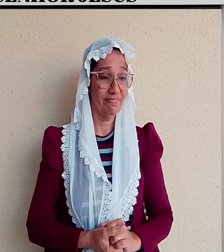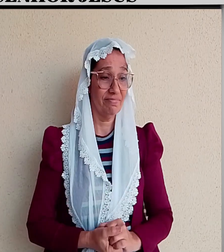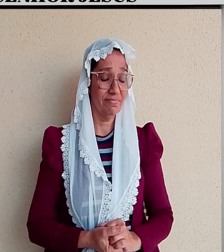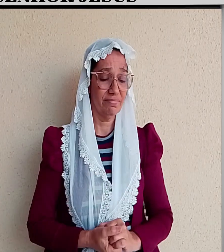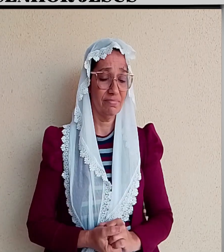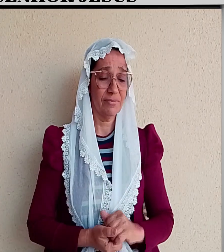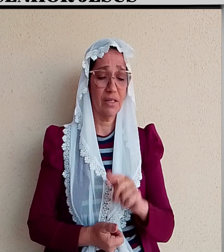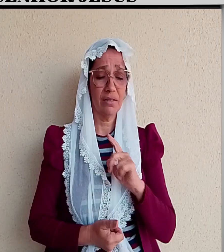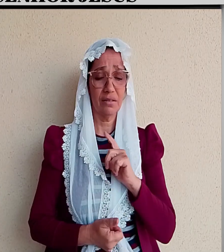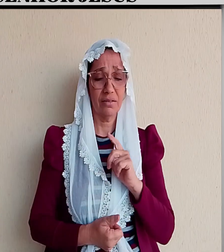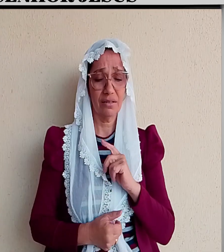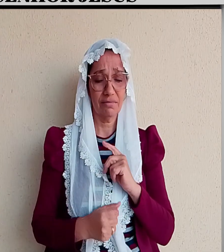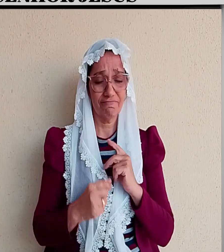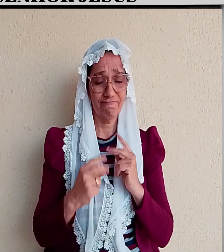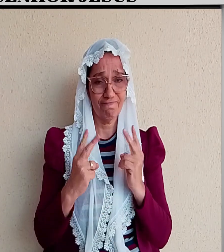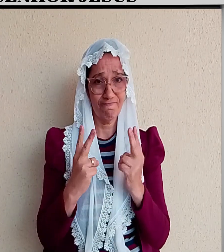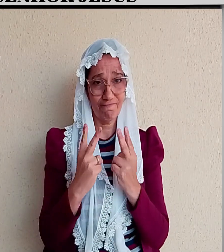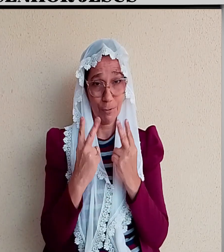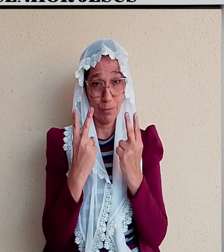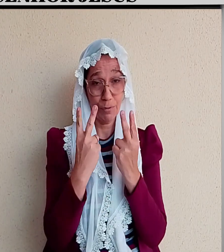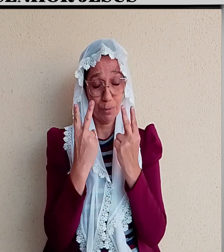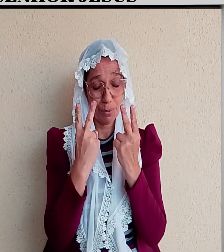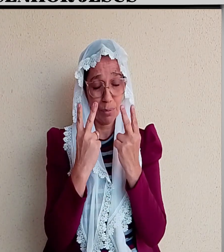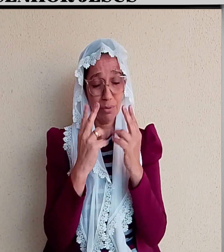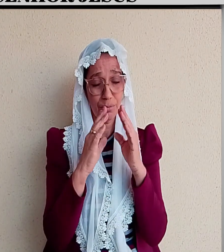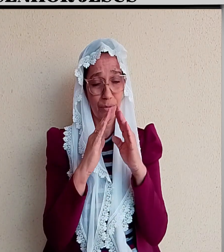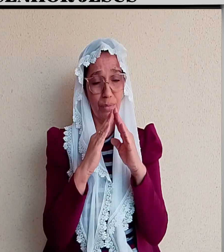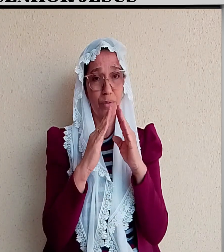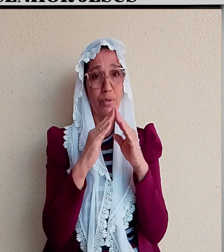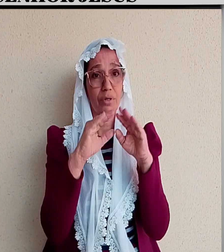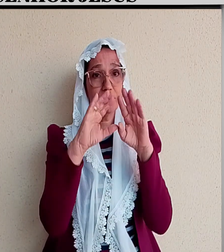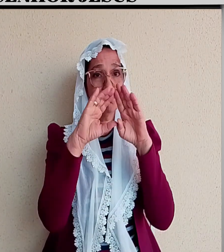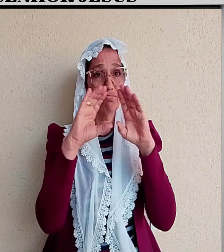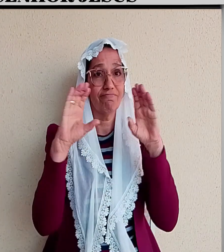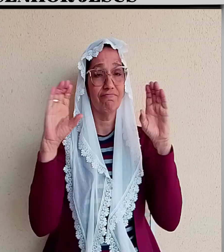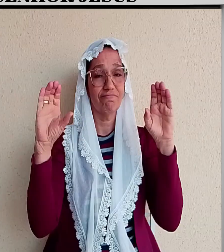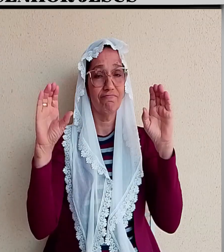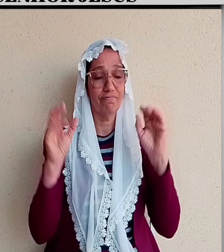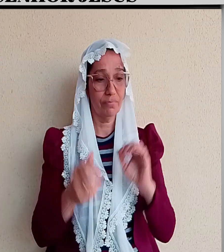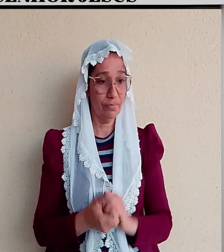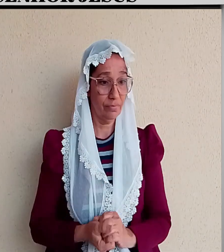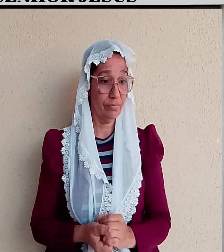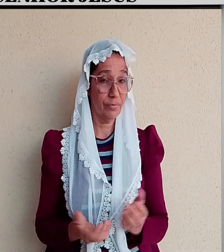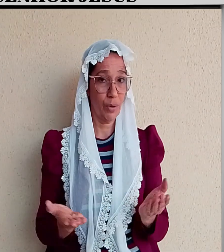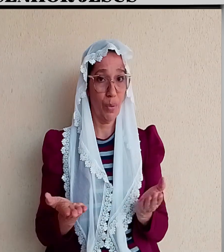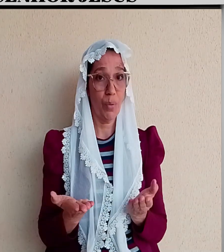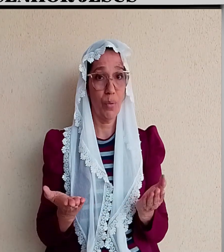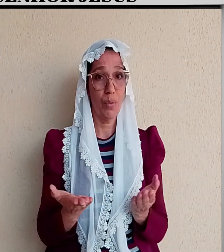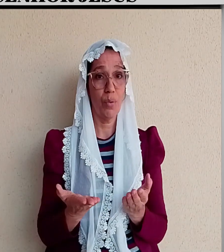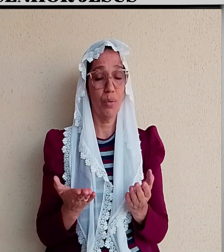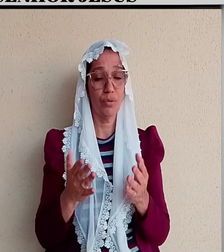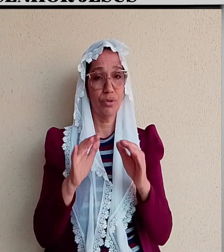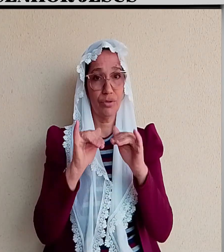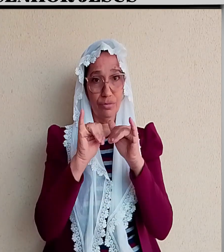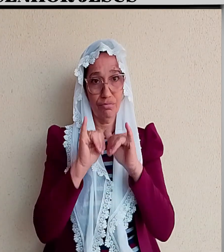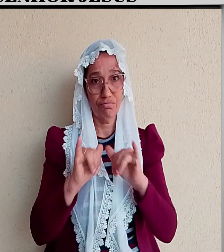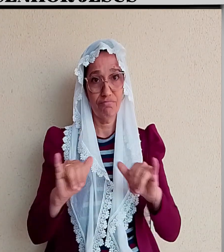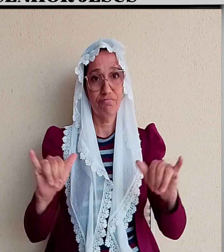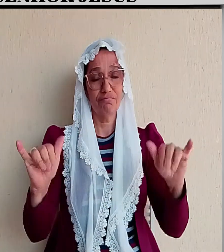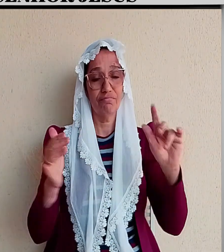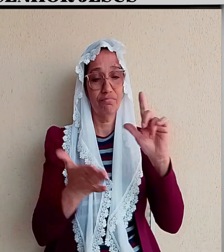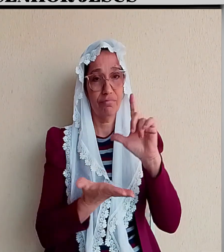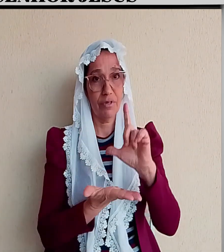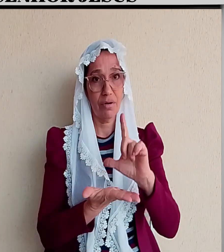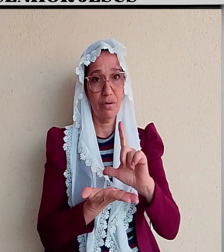celestial. Aleluia, Jesus. Laudo de vitória é o recado desta palavra. Glória a